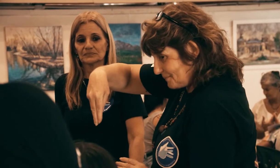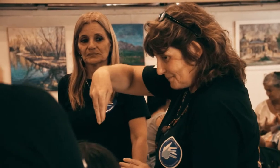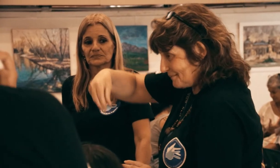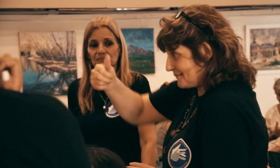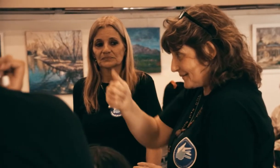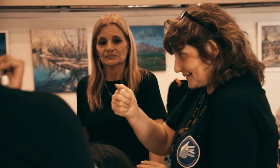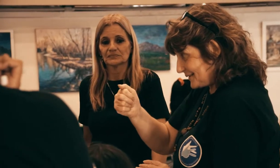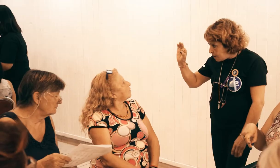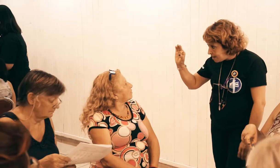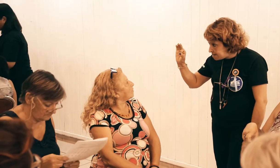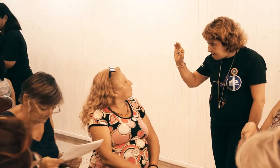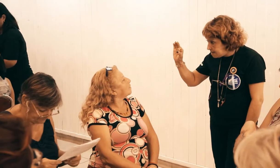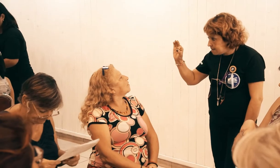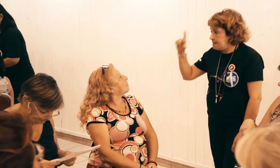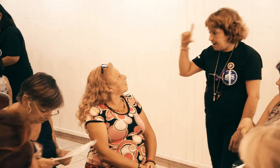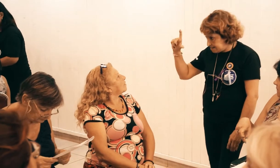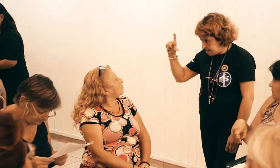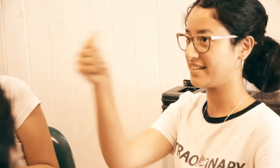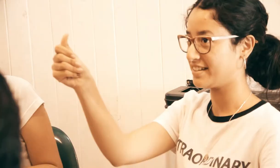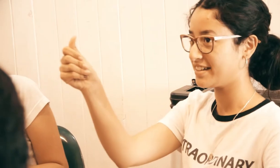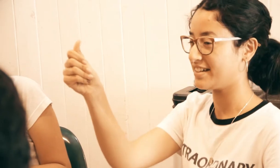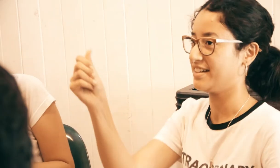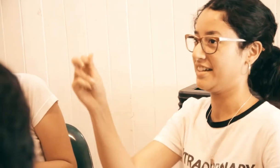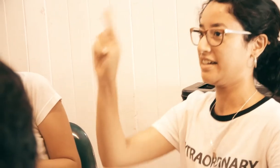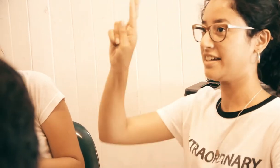que me devuelva la fortuna de volar junto a ti.